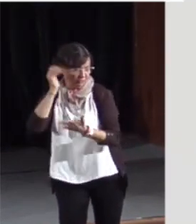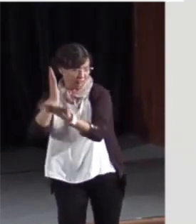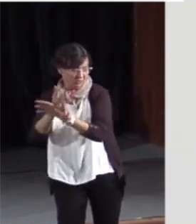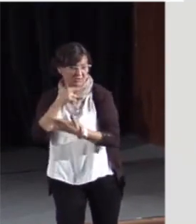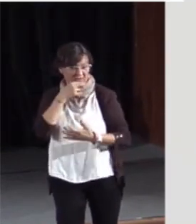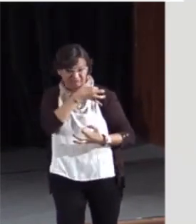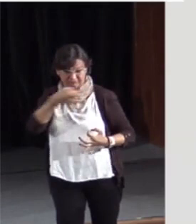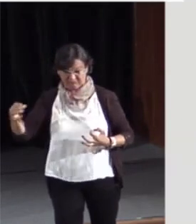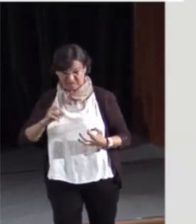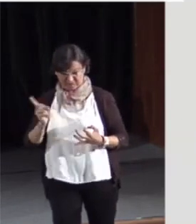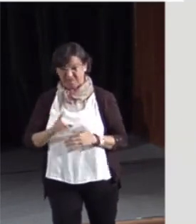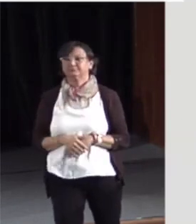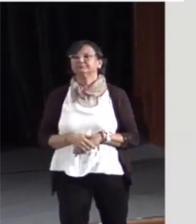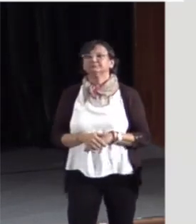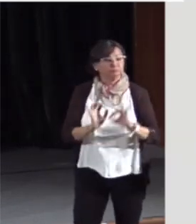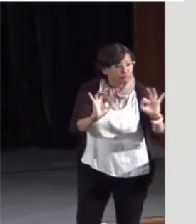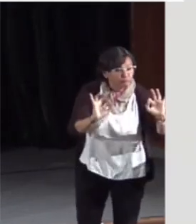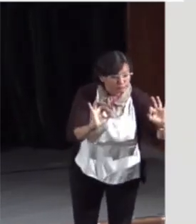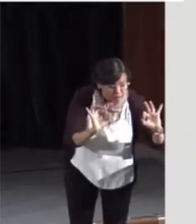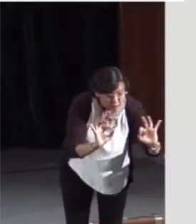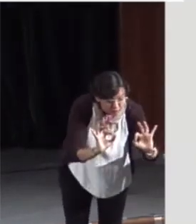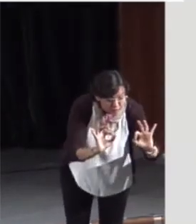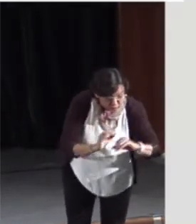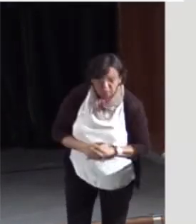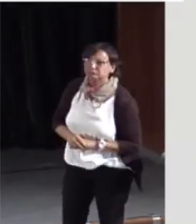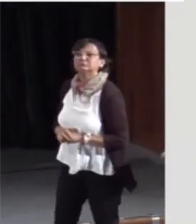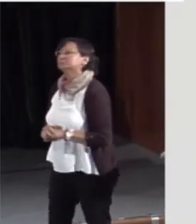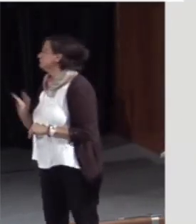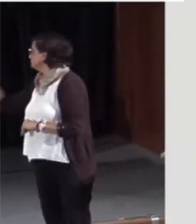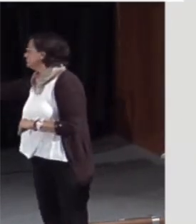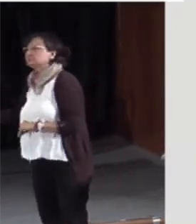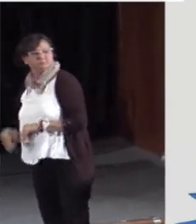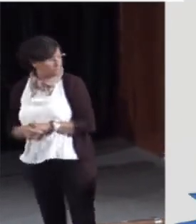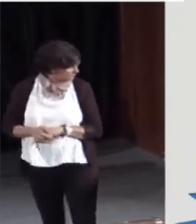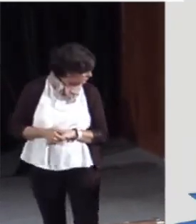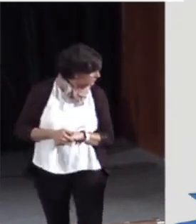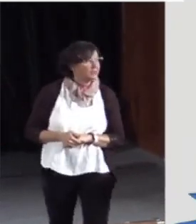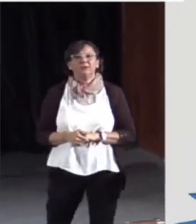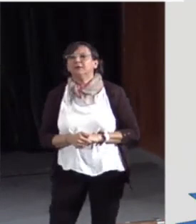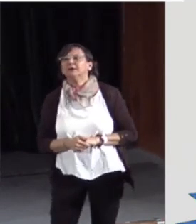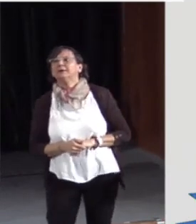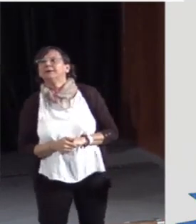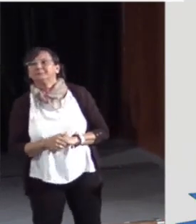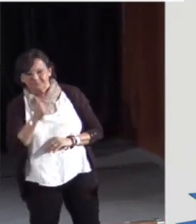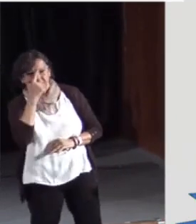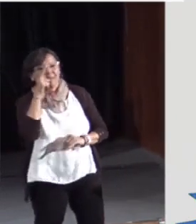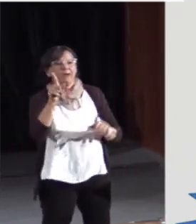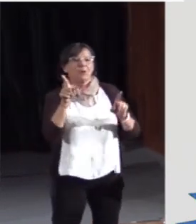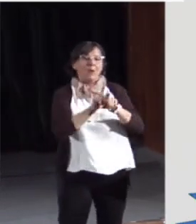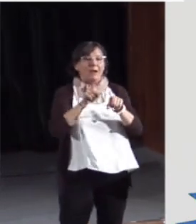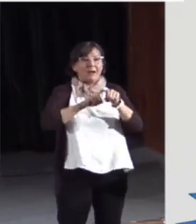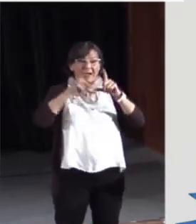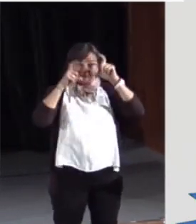Algunos no son completos estos componentes hablados, por ejemplo en árbol, que no se utiliza todo el componente hablado. Bueno, algunos ejemplos que os quería